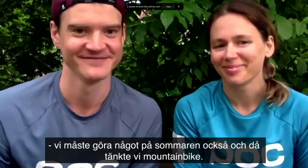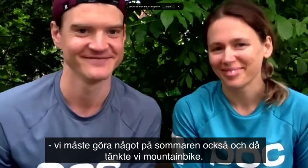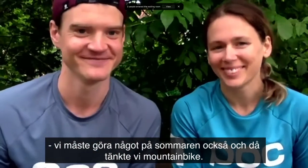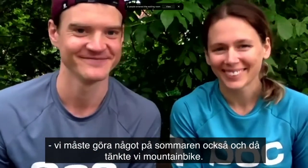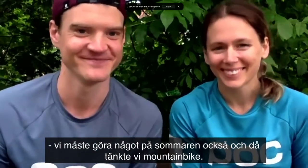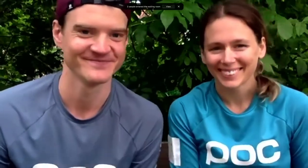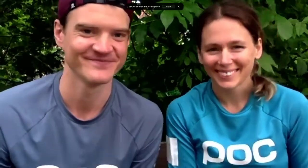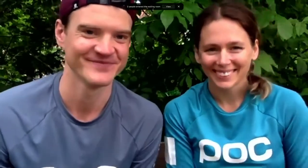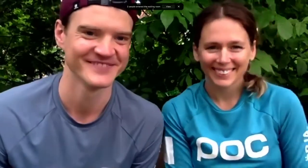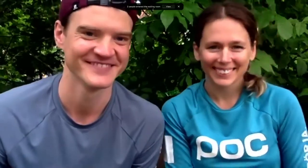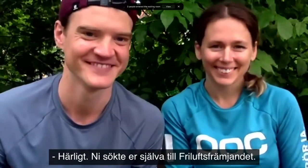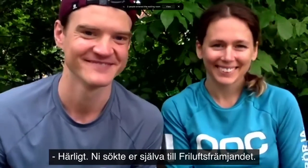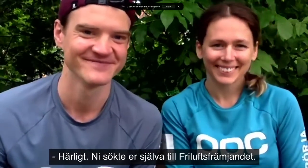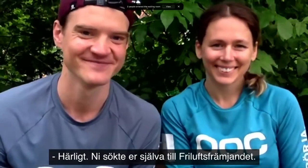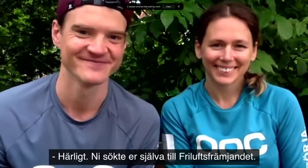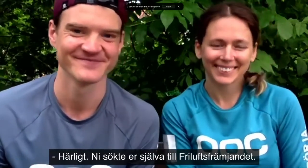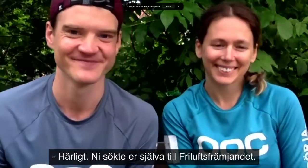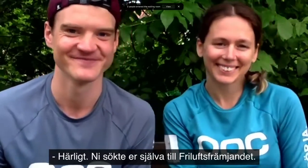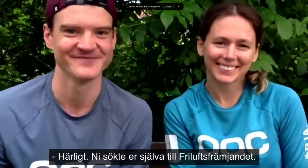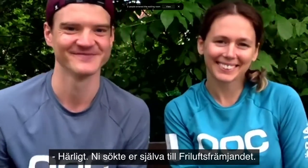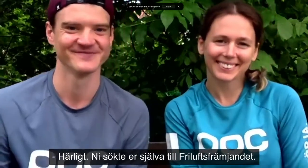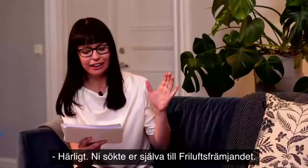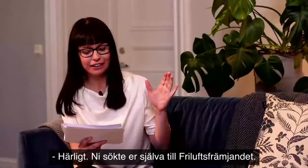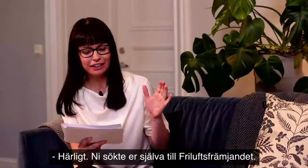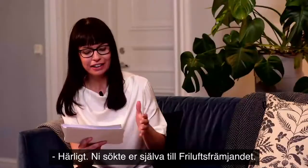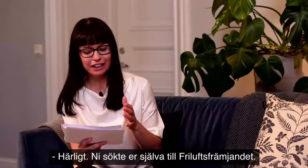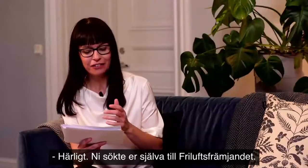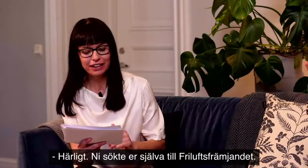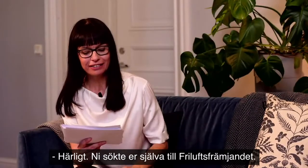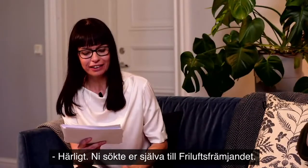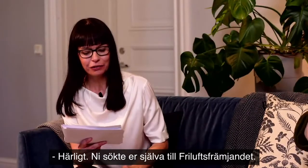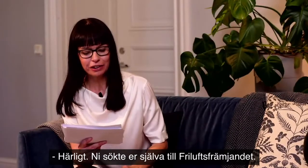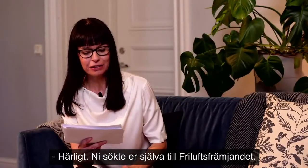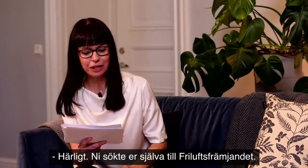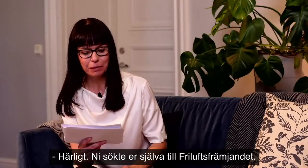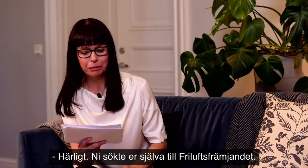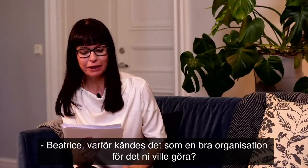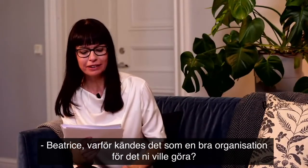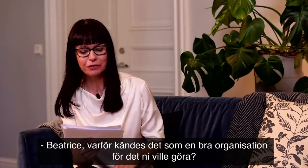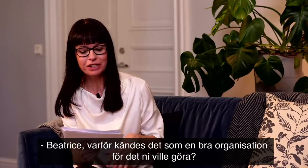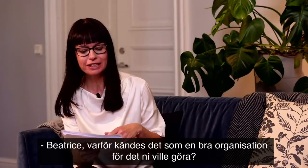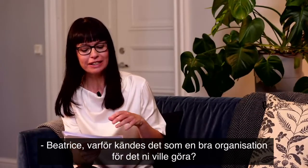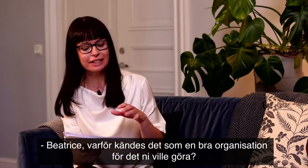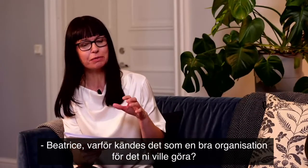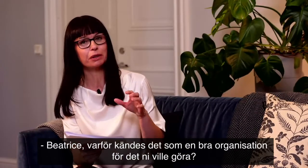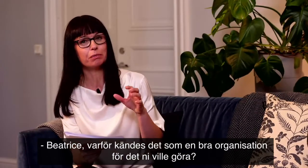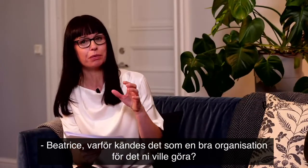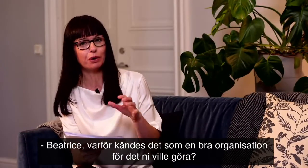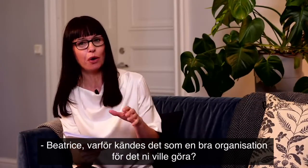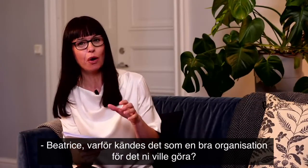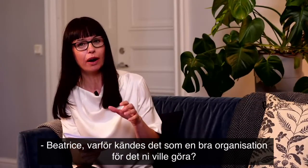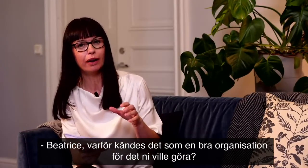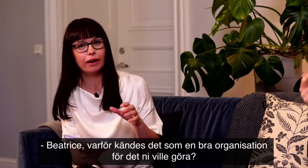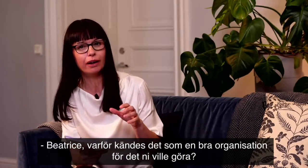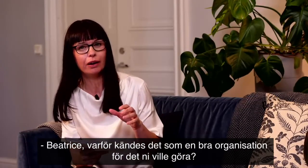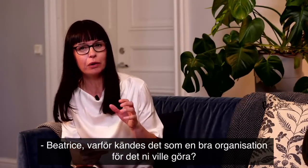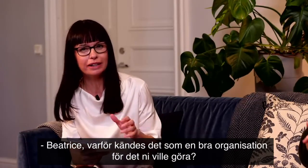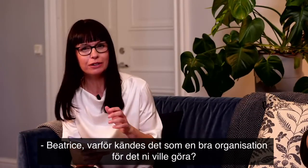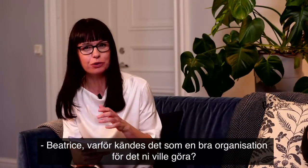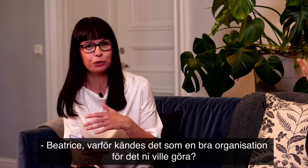mountainbike. Härligt. Ni sökte er själva till Friluftsfrämjandet. Beatrice, varför kändes det som en bra organisation för